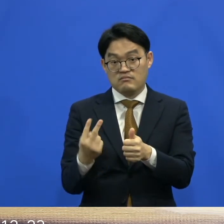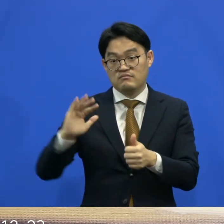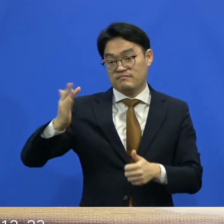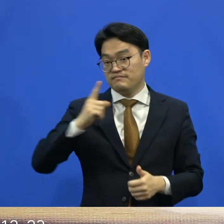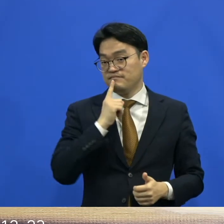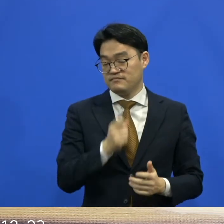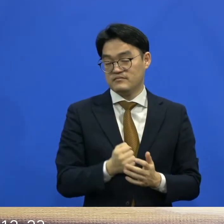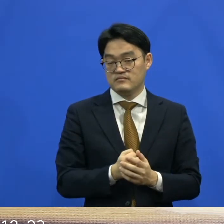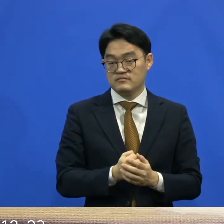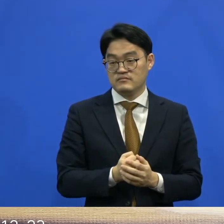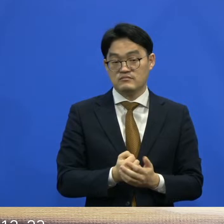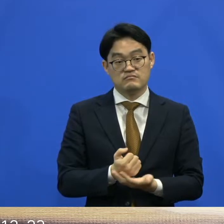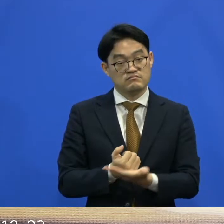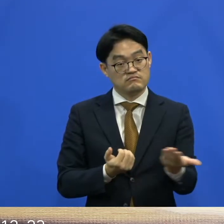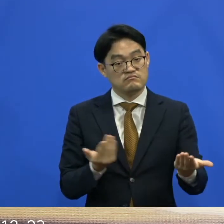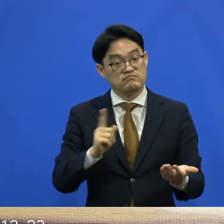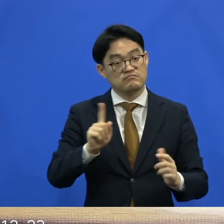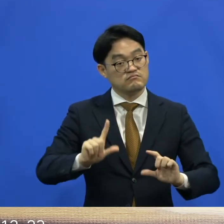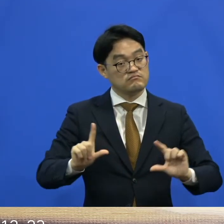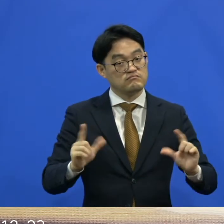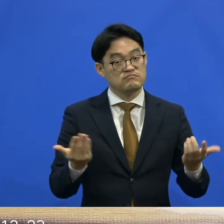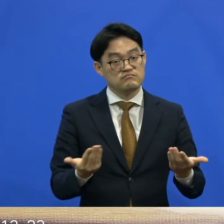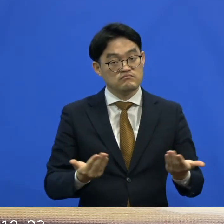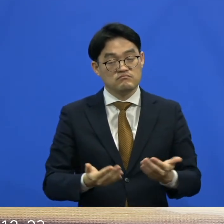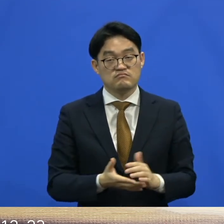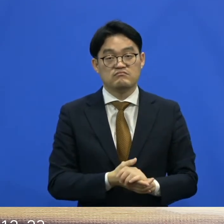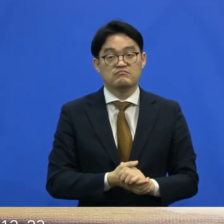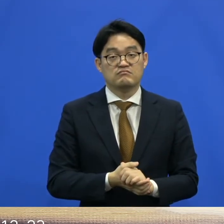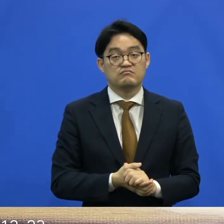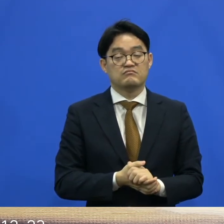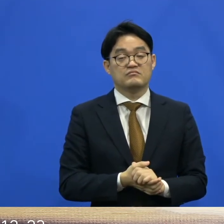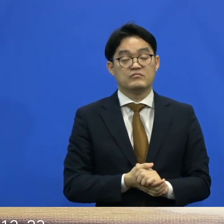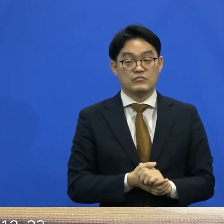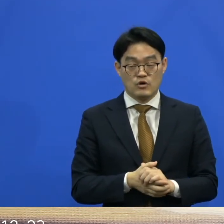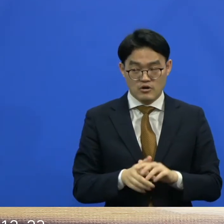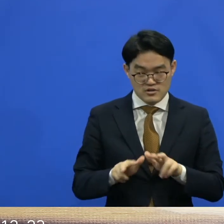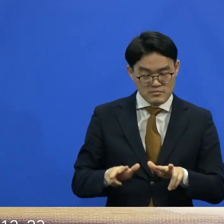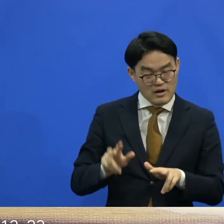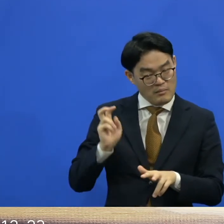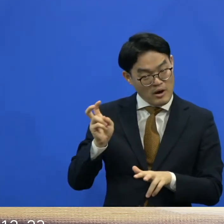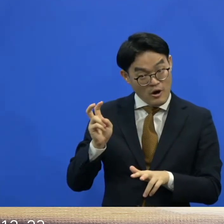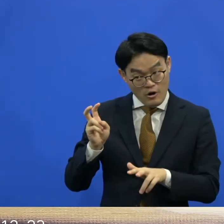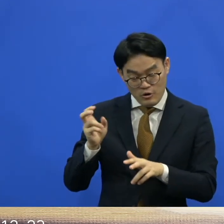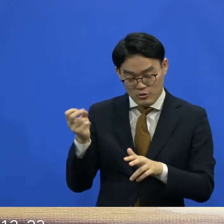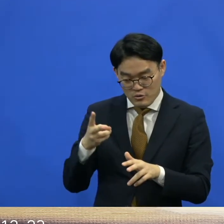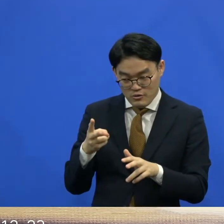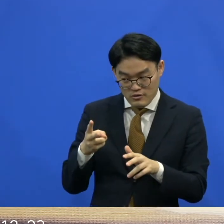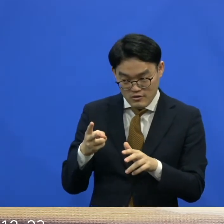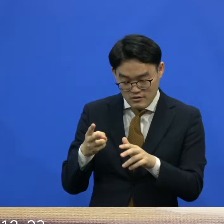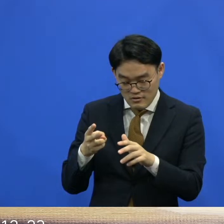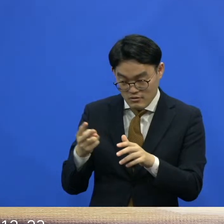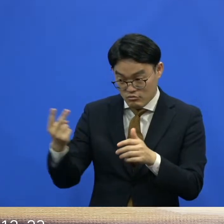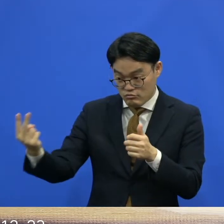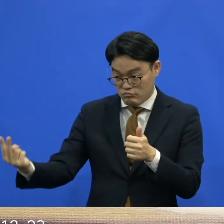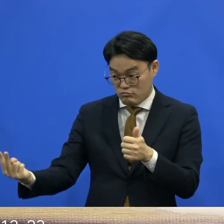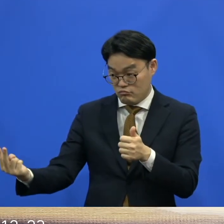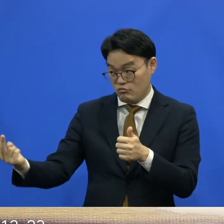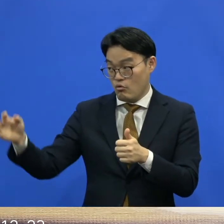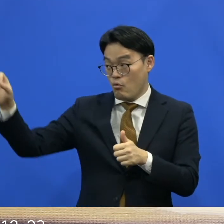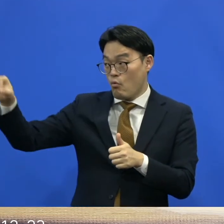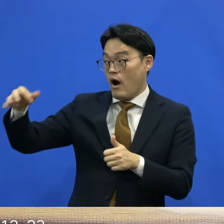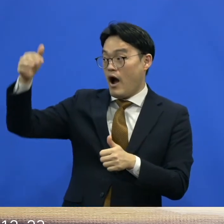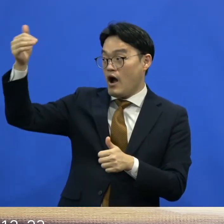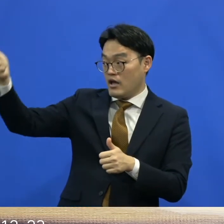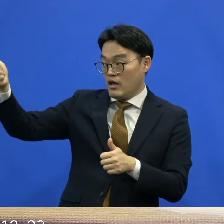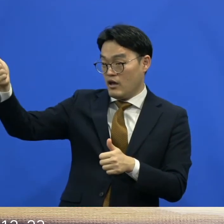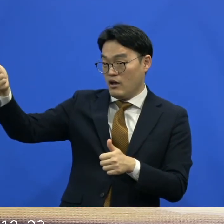자, 무슨 일입니까 여러분? 무슨 일이 일어날 것만 같은 느낌이 들어요. 어떻게 보면